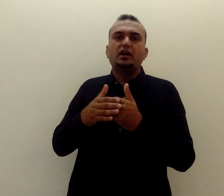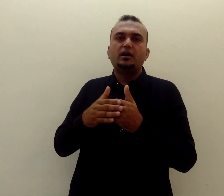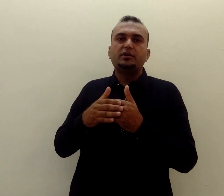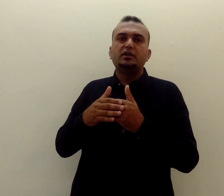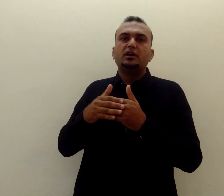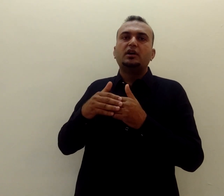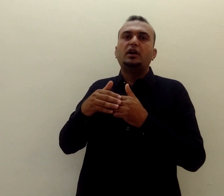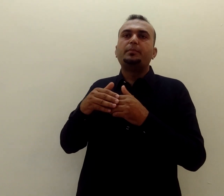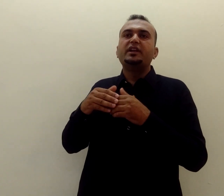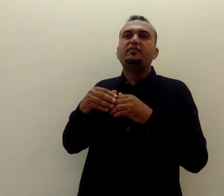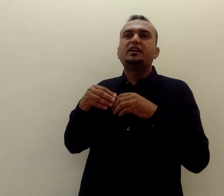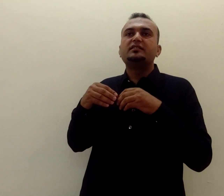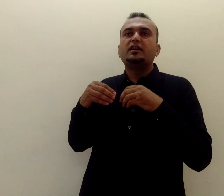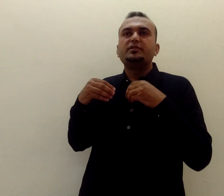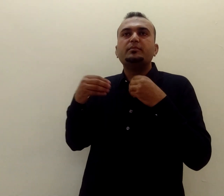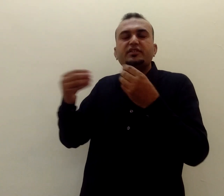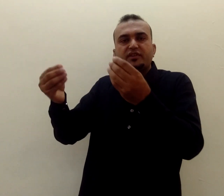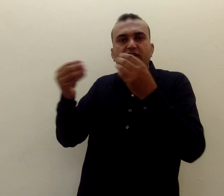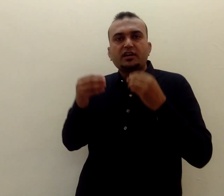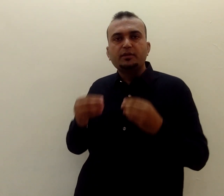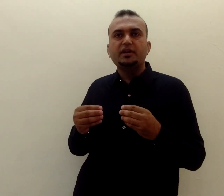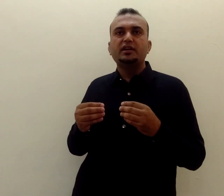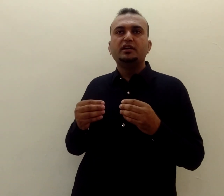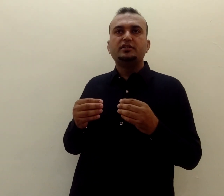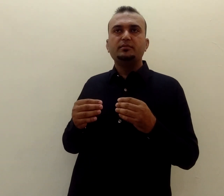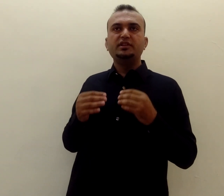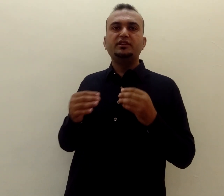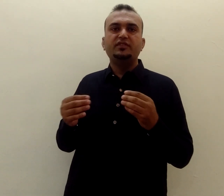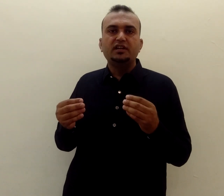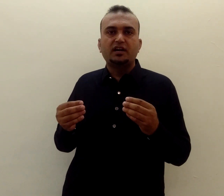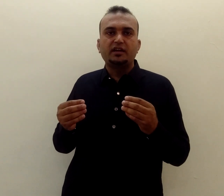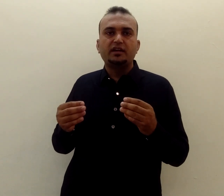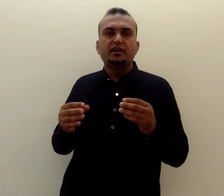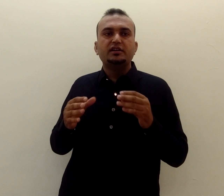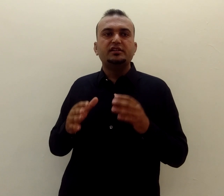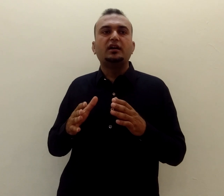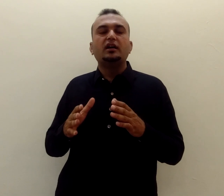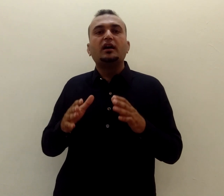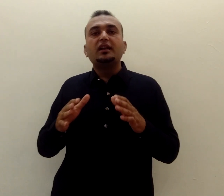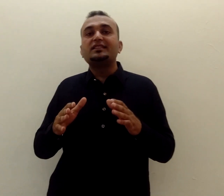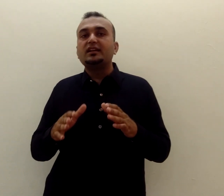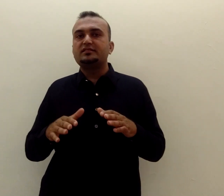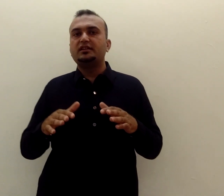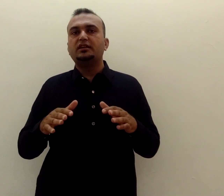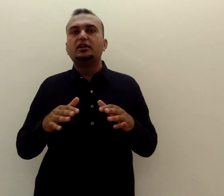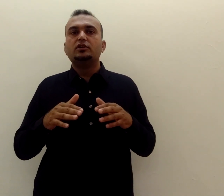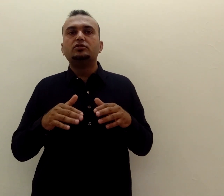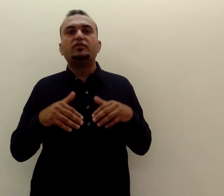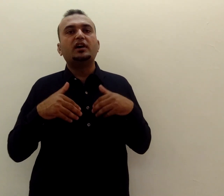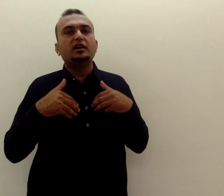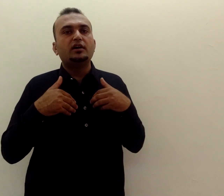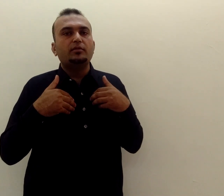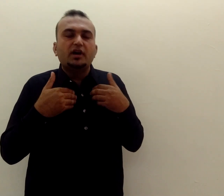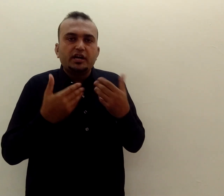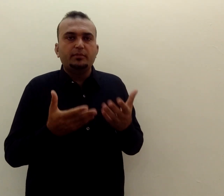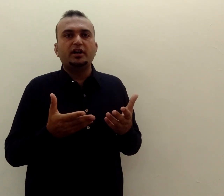आप अपने वालिद साहब से मशवरा करने में शर्मिंदगी फील कर रहे हैं या अल्लाह ताला से दुआ मांगने में